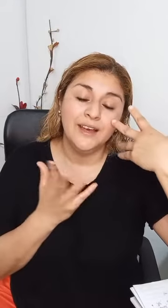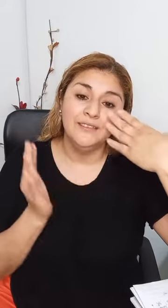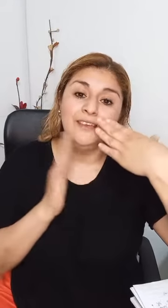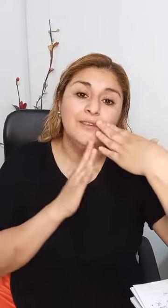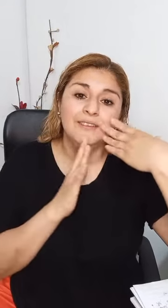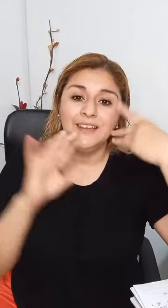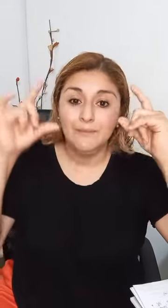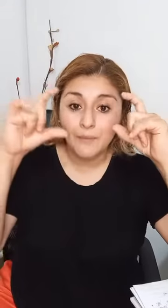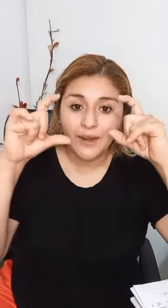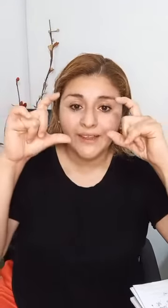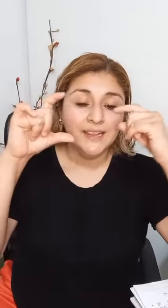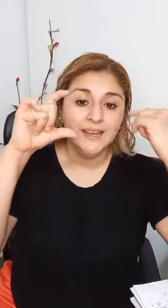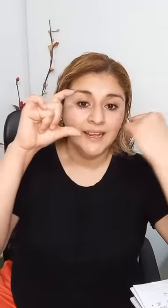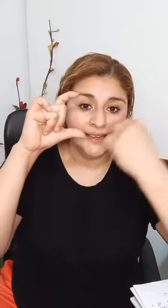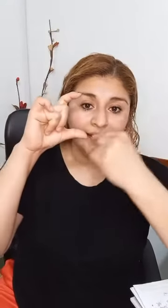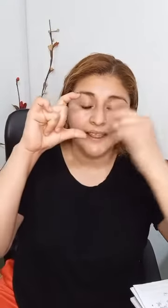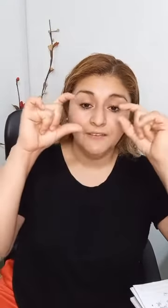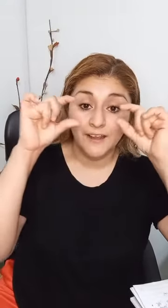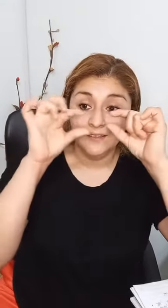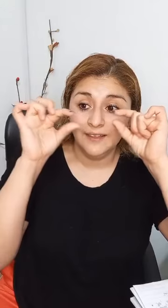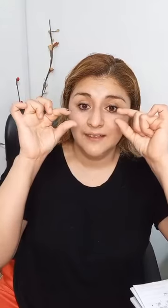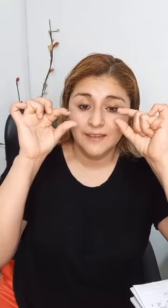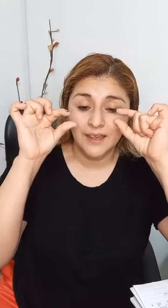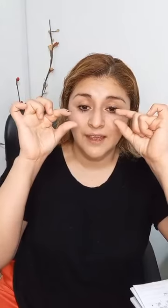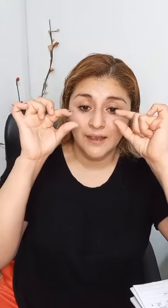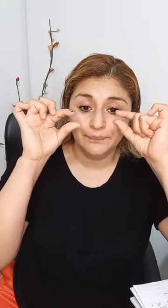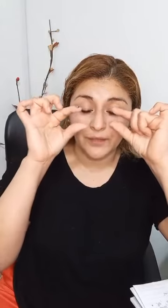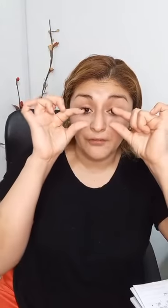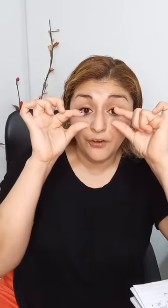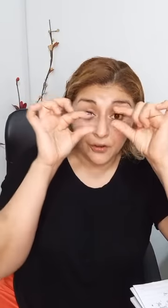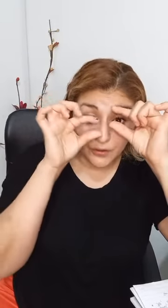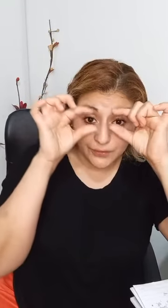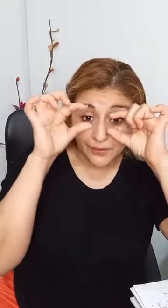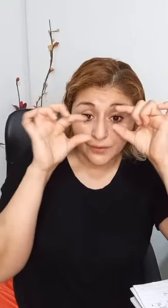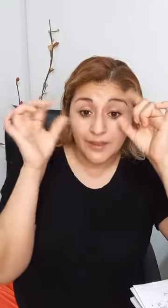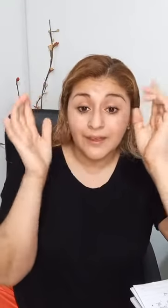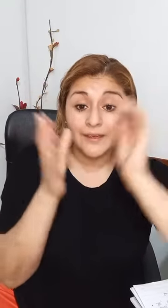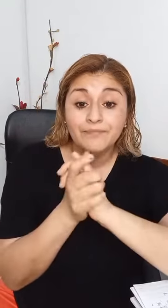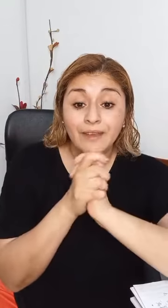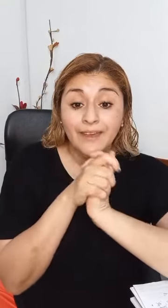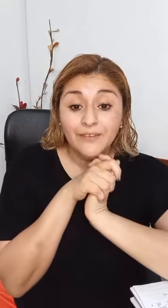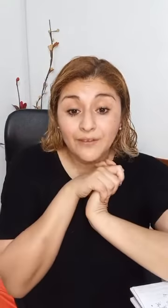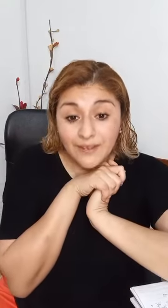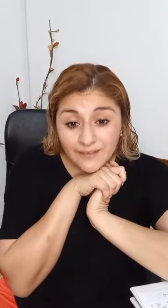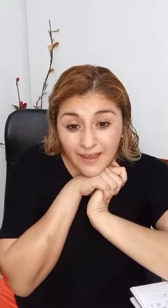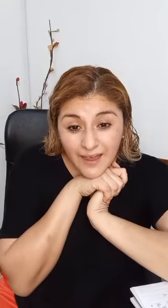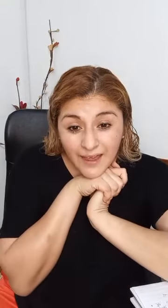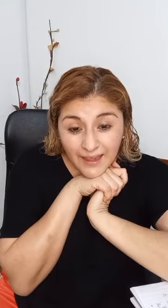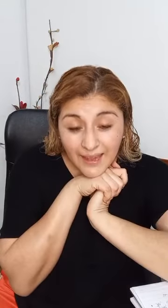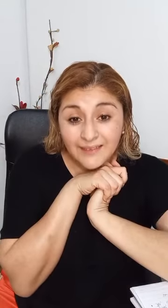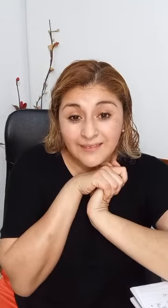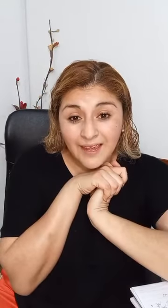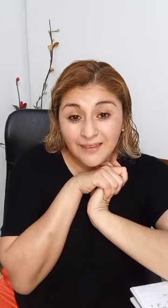cosas y entonces en el mismo lente tienen que tener diferentes focos. Entonces,